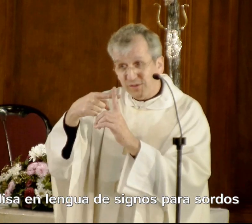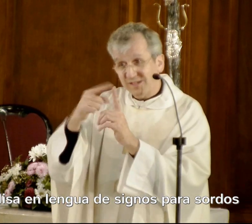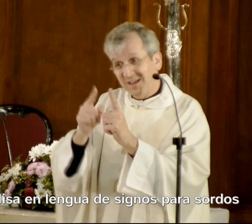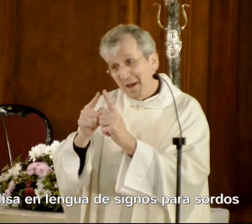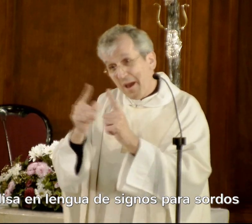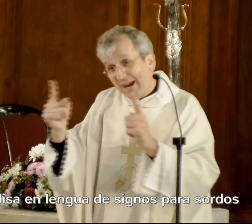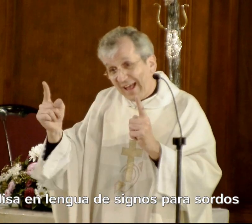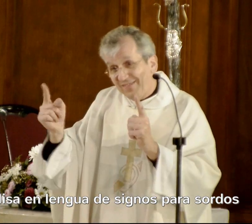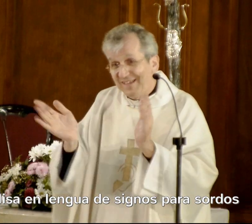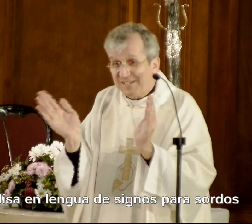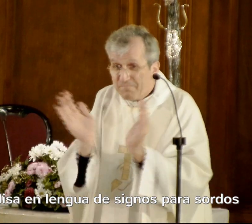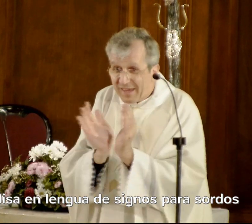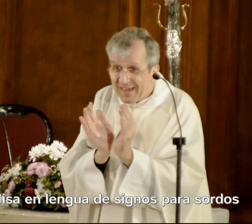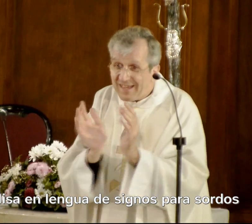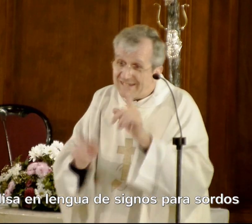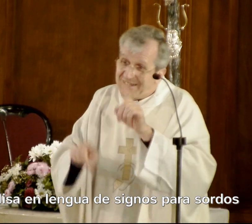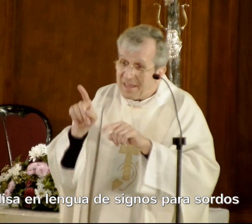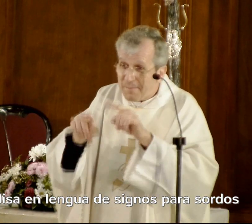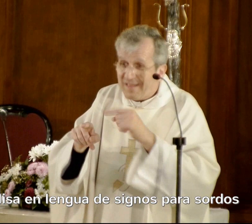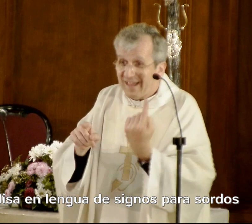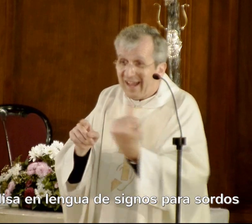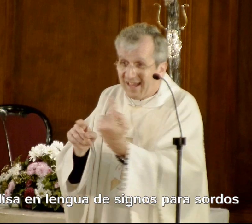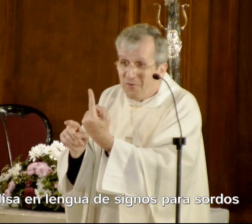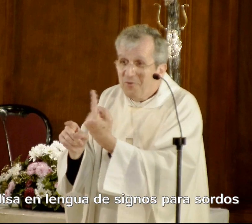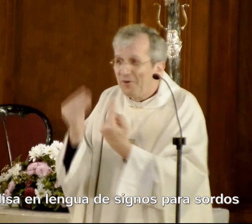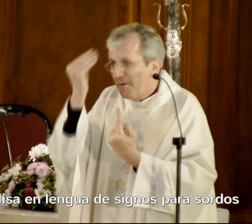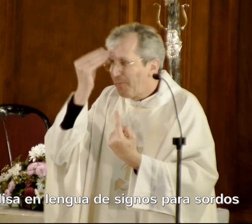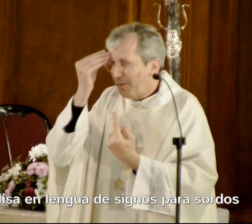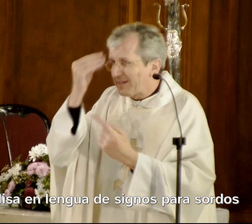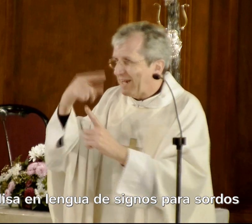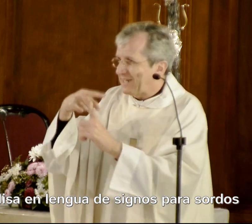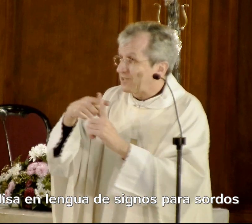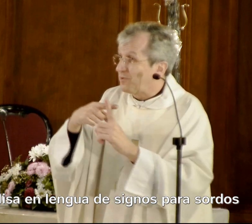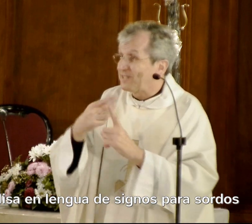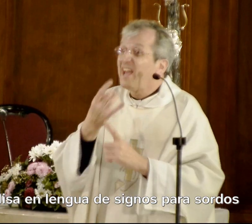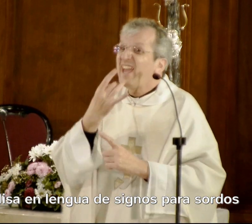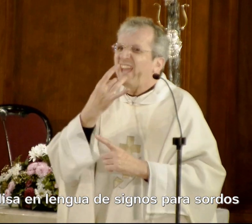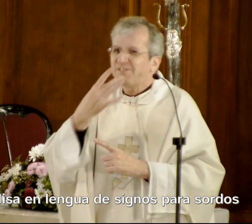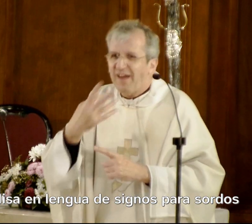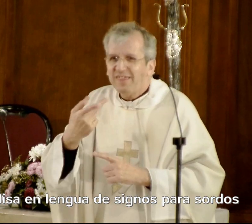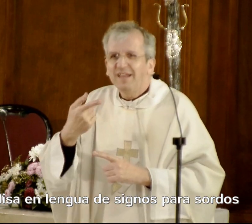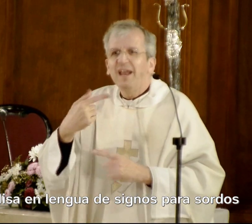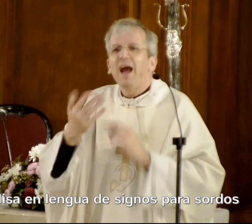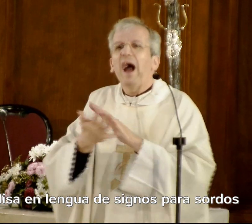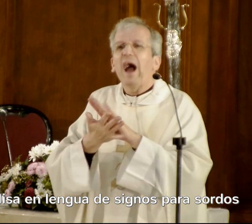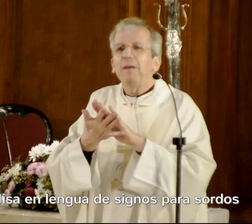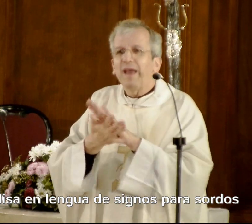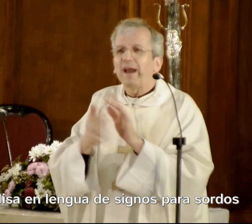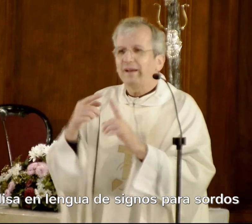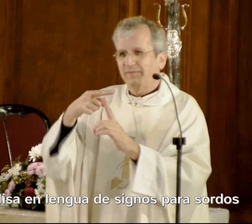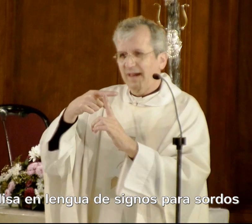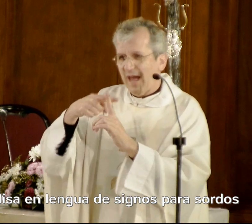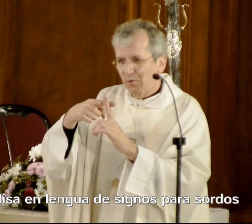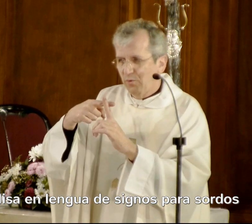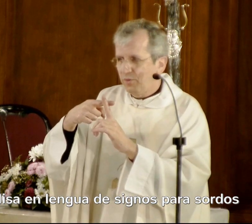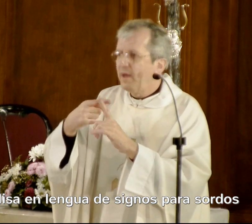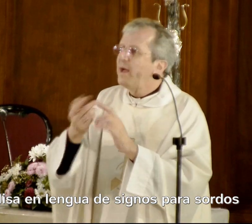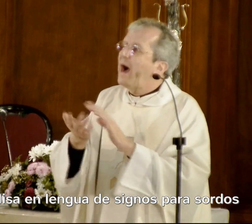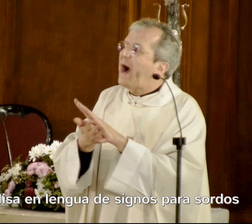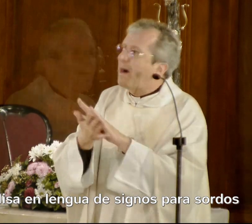cruces, grandes, pequeñas, ya depende, cada uno puede pensar en esas cruces. Es fácil hablar de la cruz,